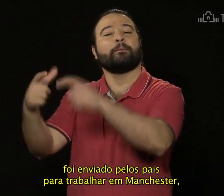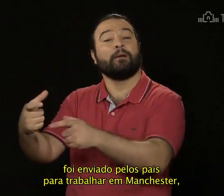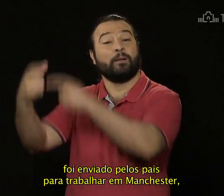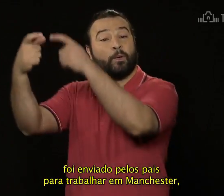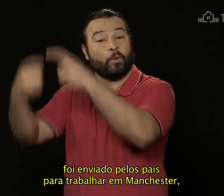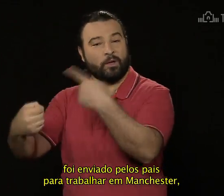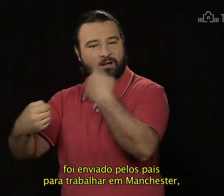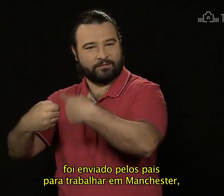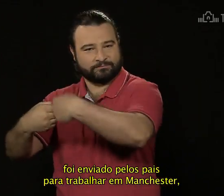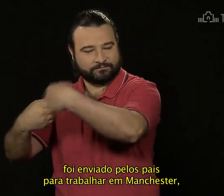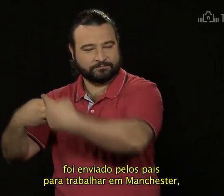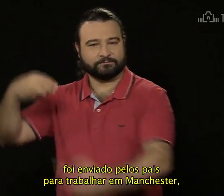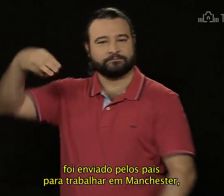em Manchester